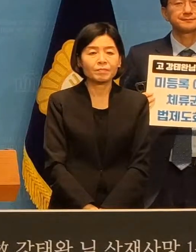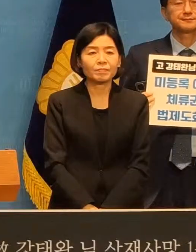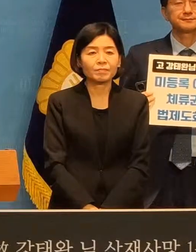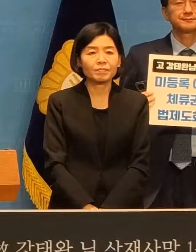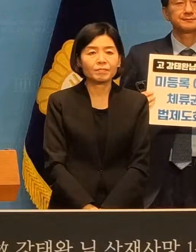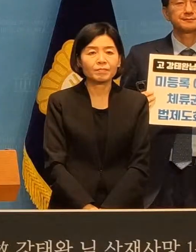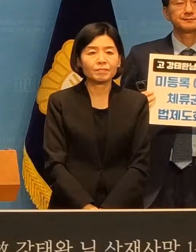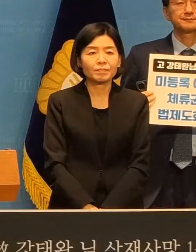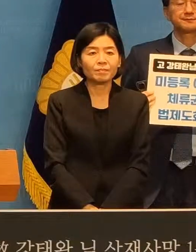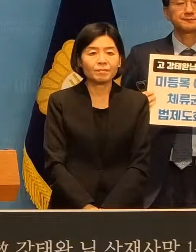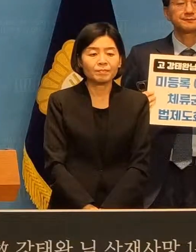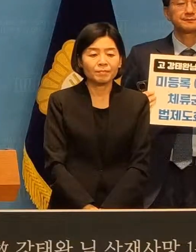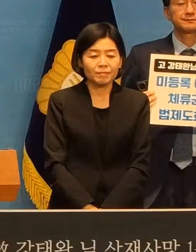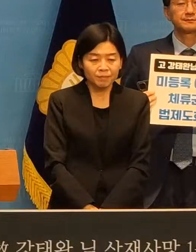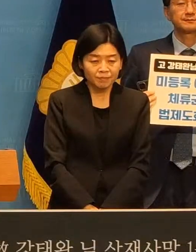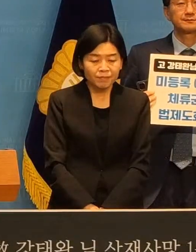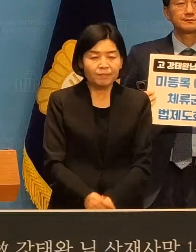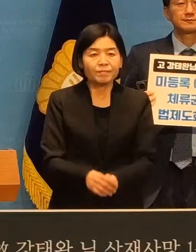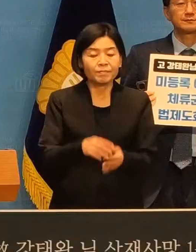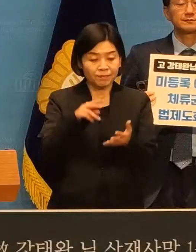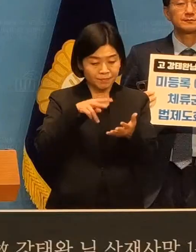네, 기자회견문 낭독하겠습니다.